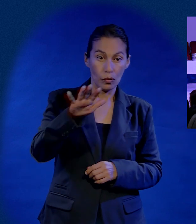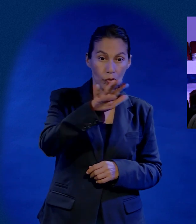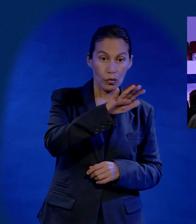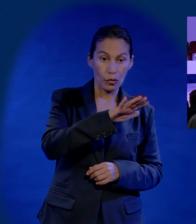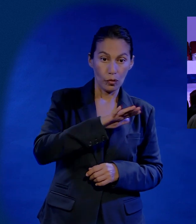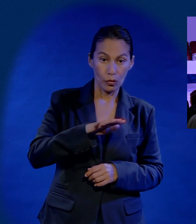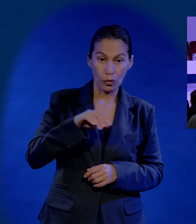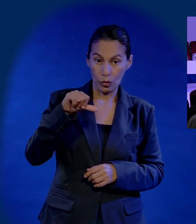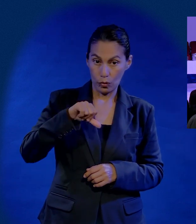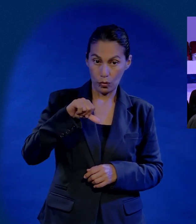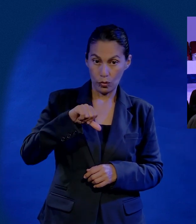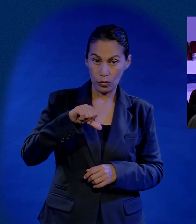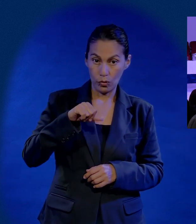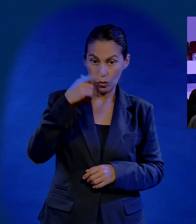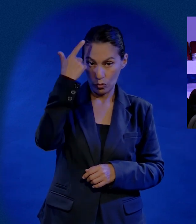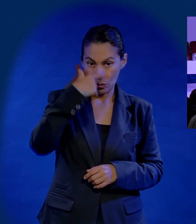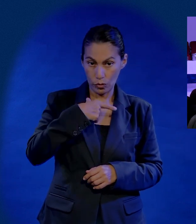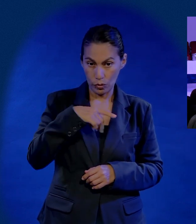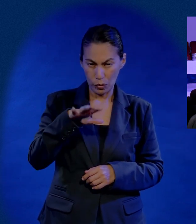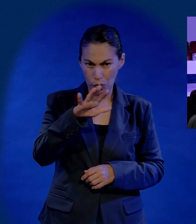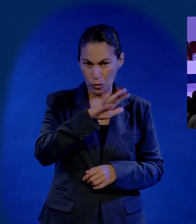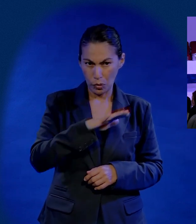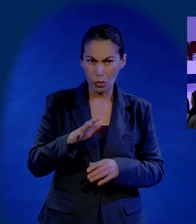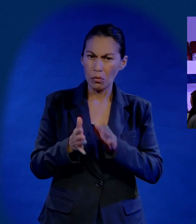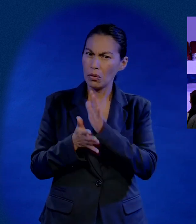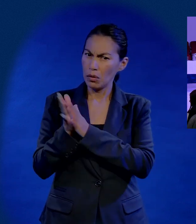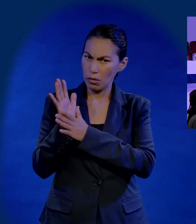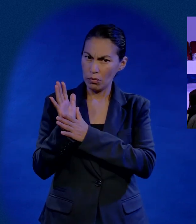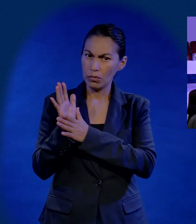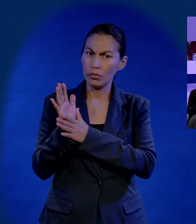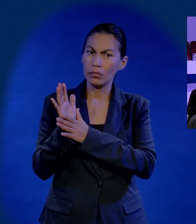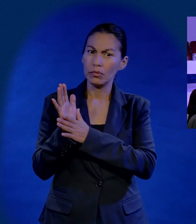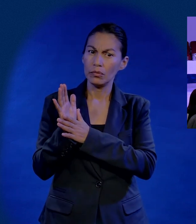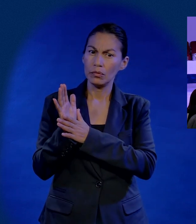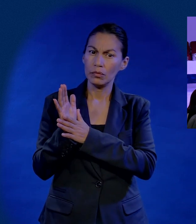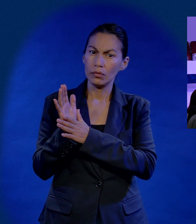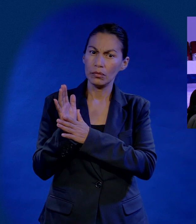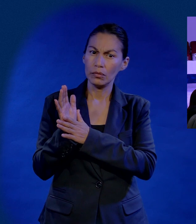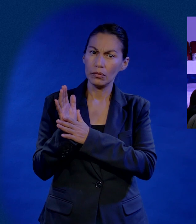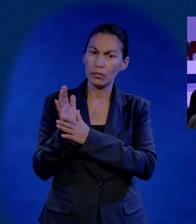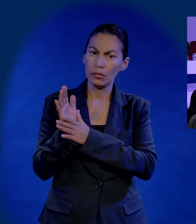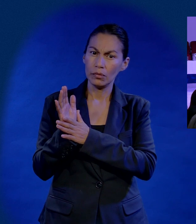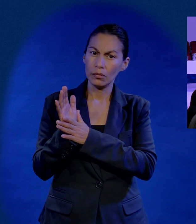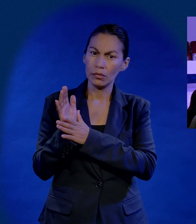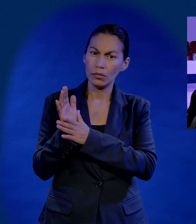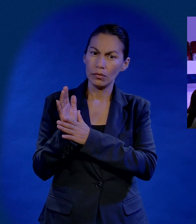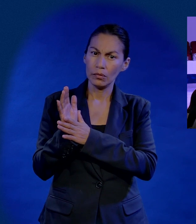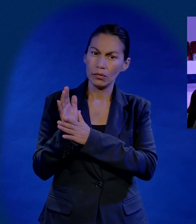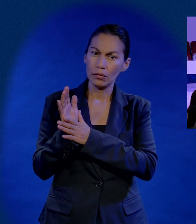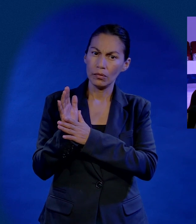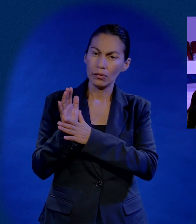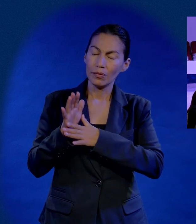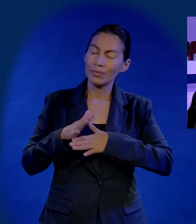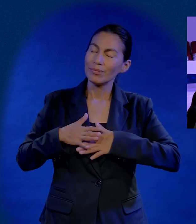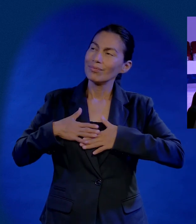de restauración. Y la oración es que cuando todos nos retiremos esta noche, sin ninguna